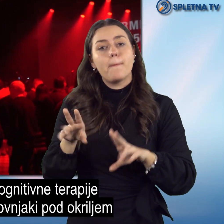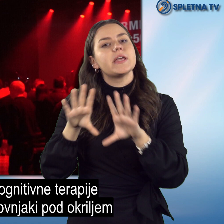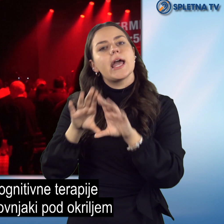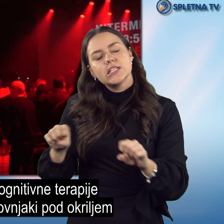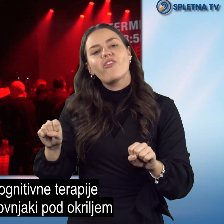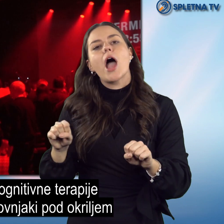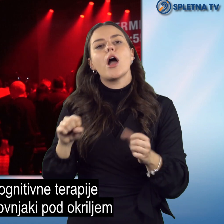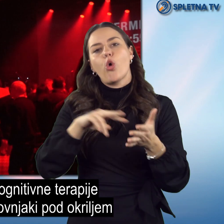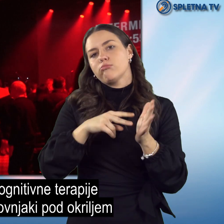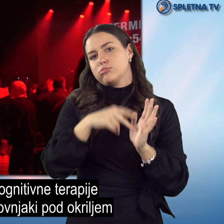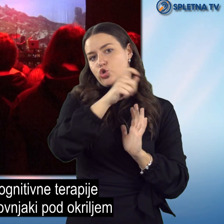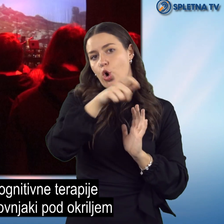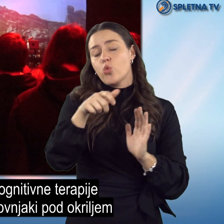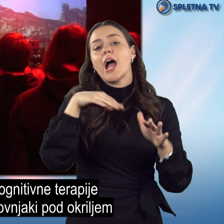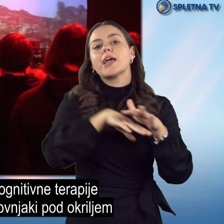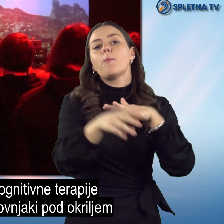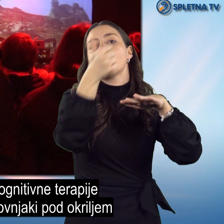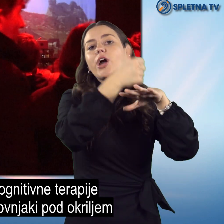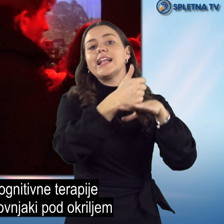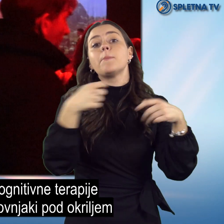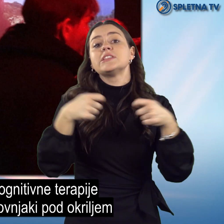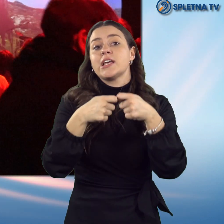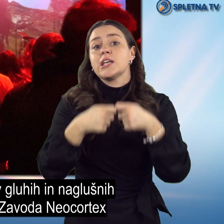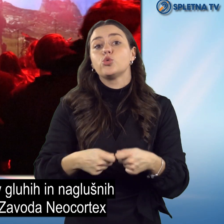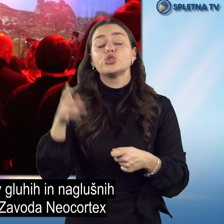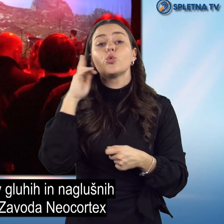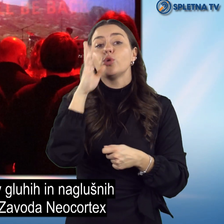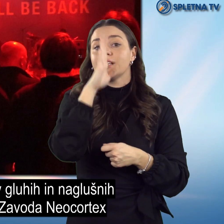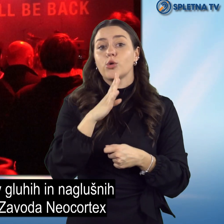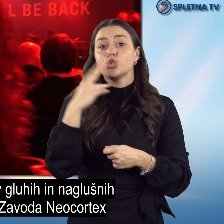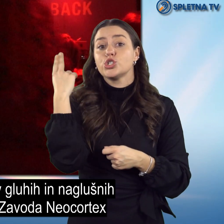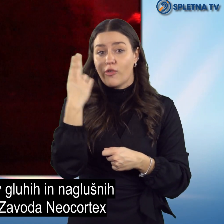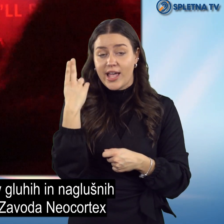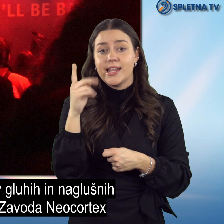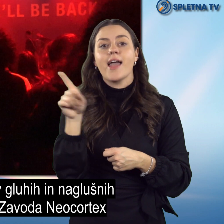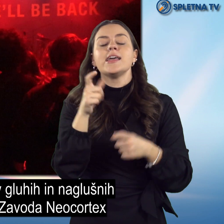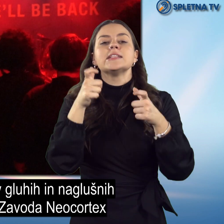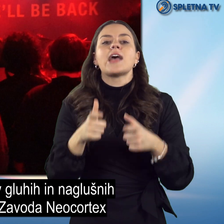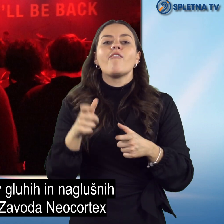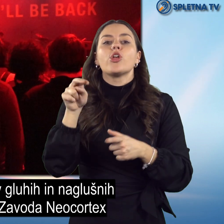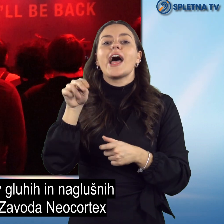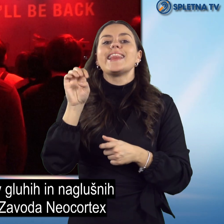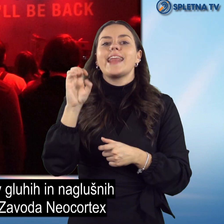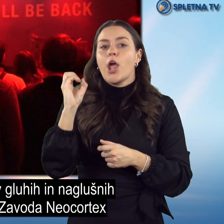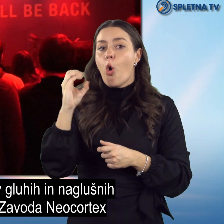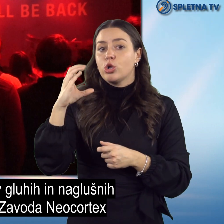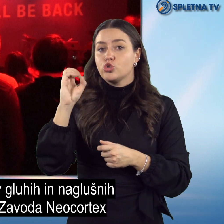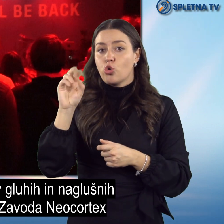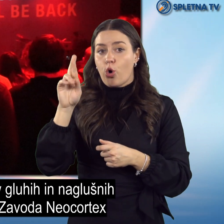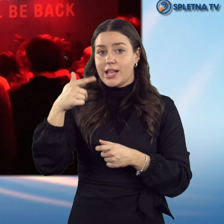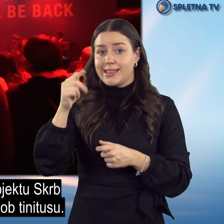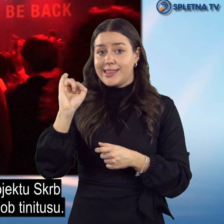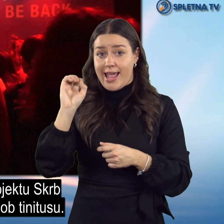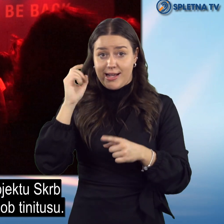Trenutno kognitivne terapije izvajajo strokovnjaki pod okriljem Zveze društev gluhih in naglušnih Slovenije in zavoda